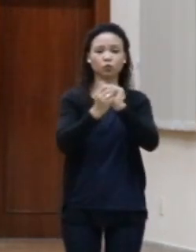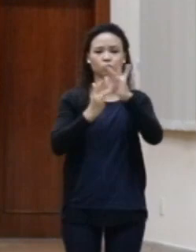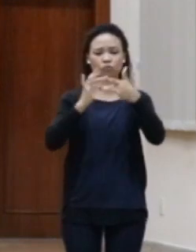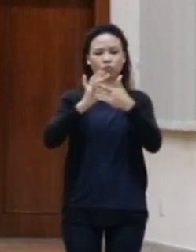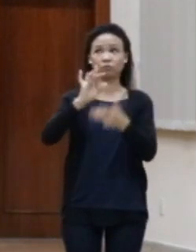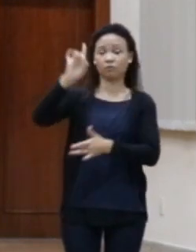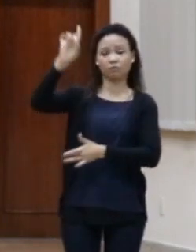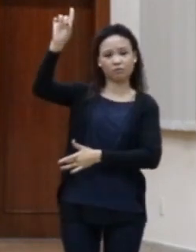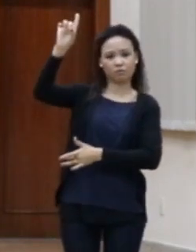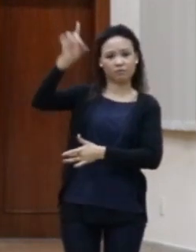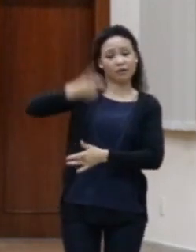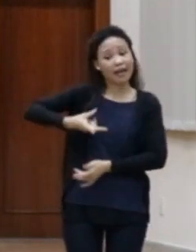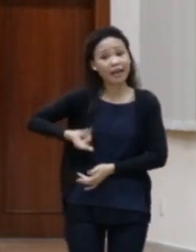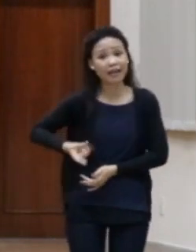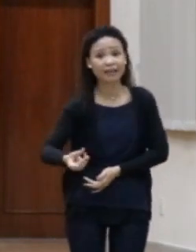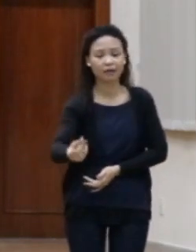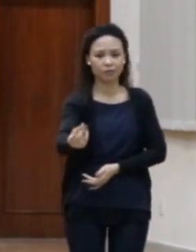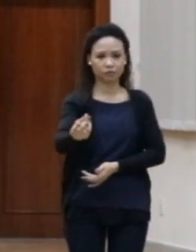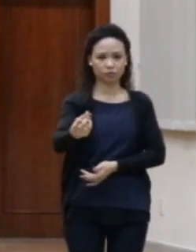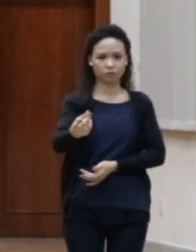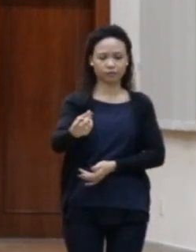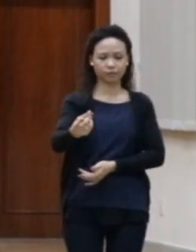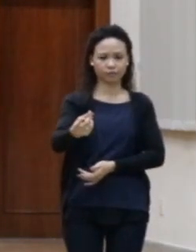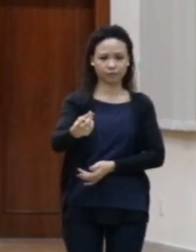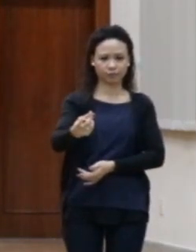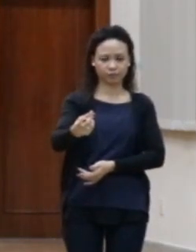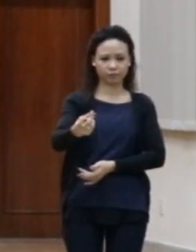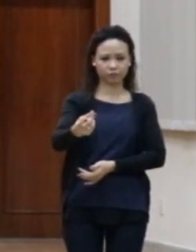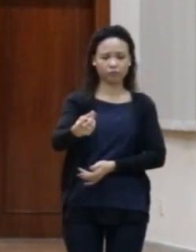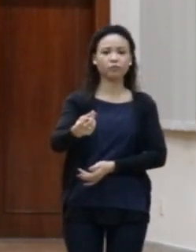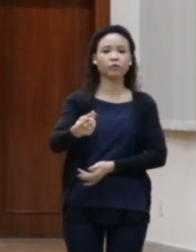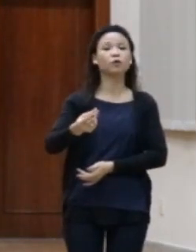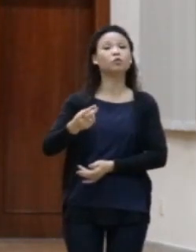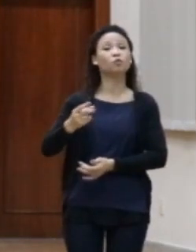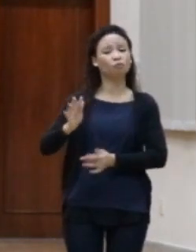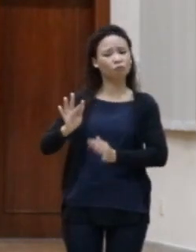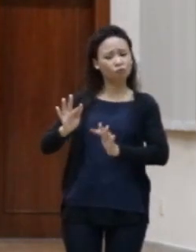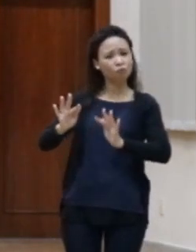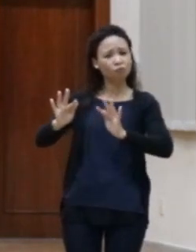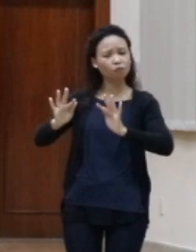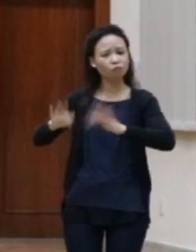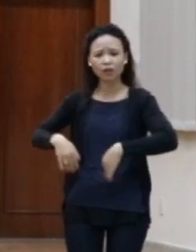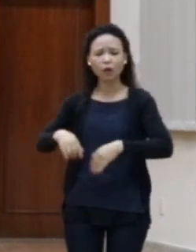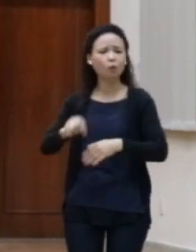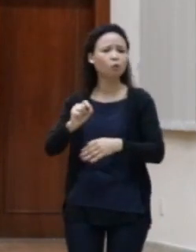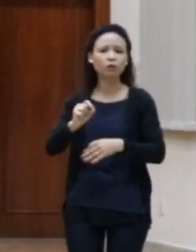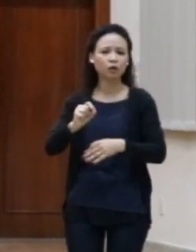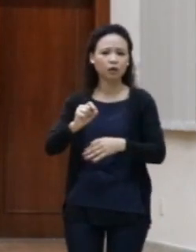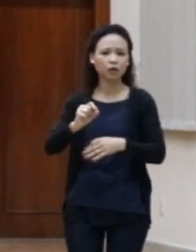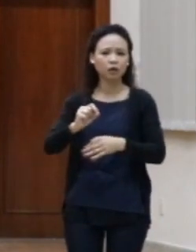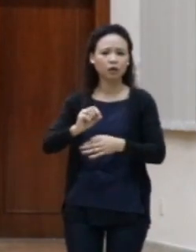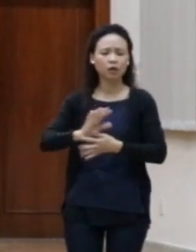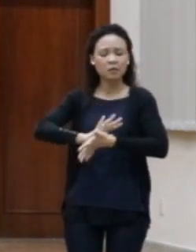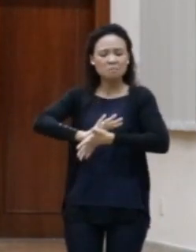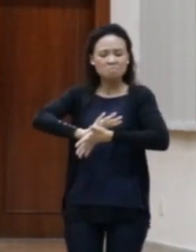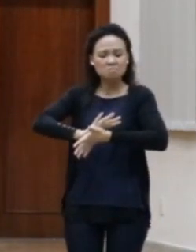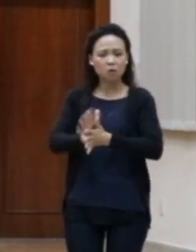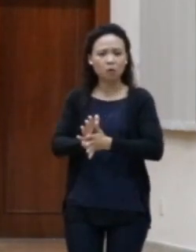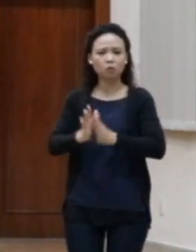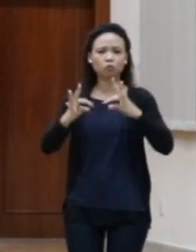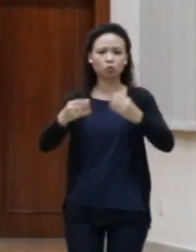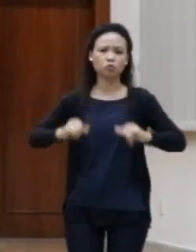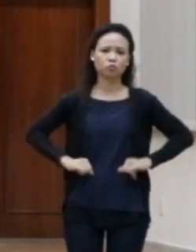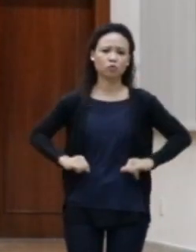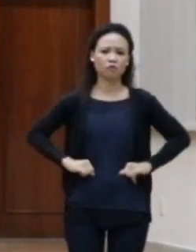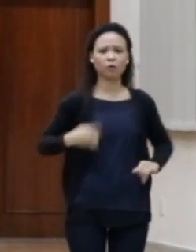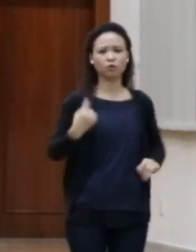então aniquilar todo o nosso, o seu, o meu sofrimento. Foi isso que o